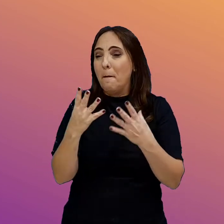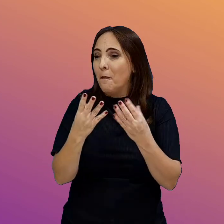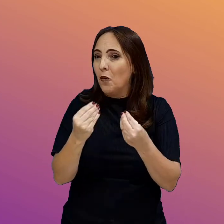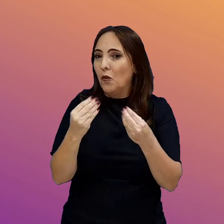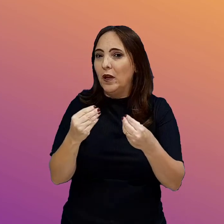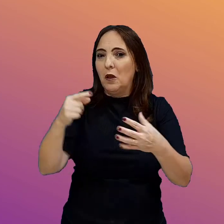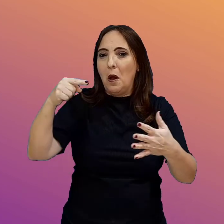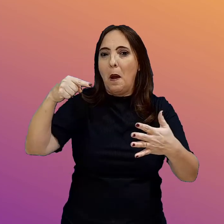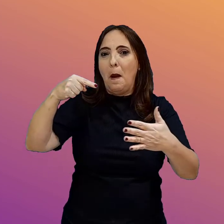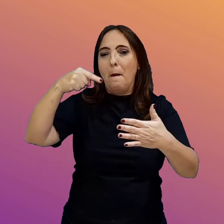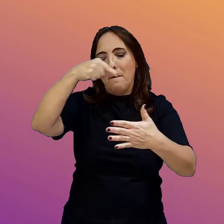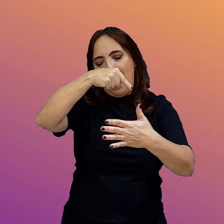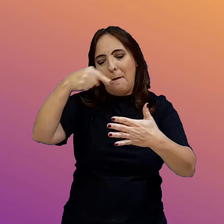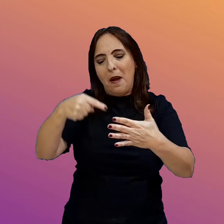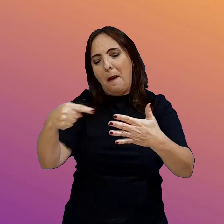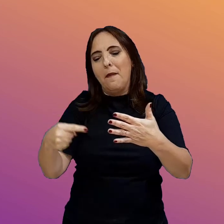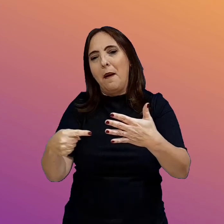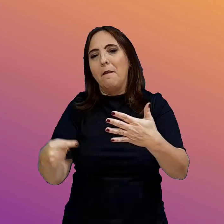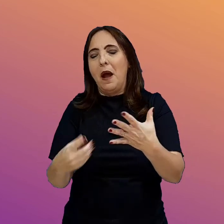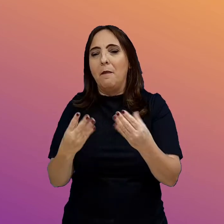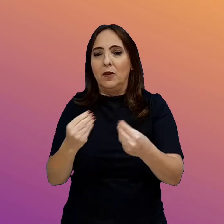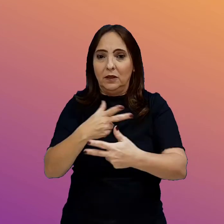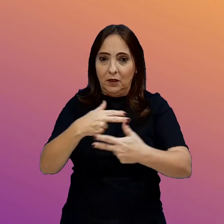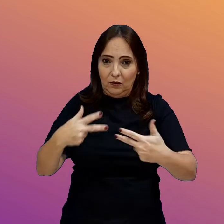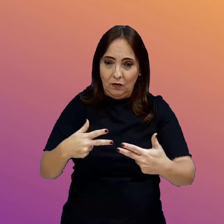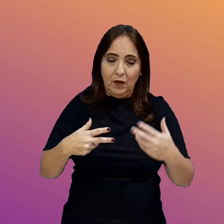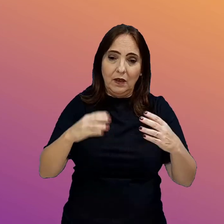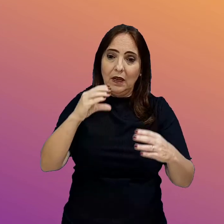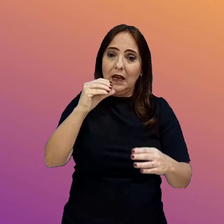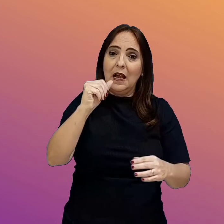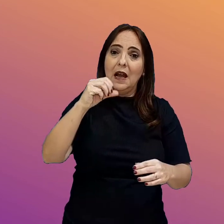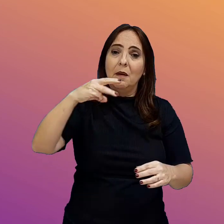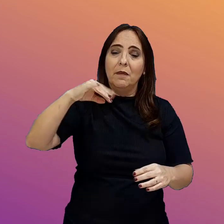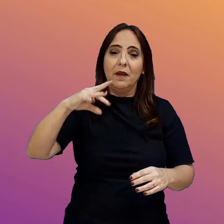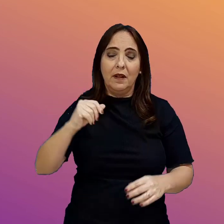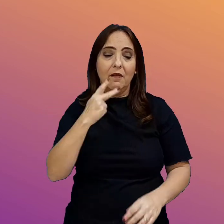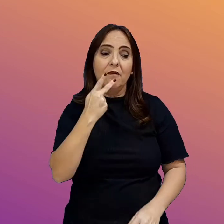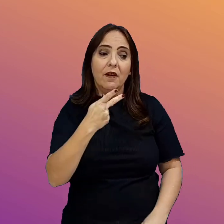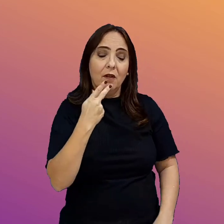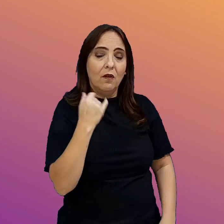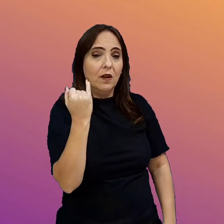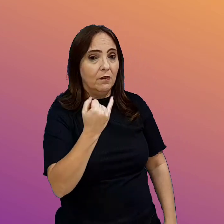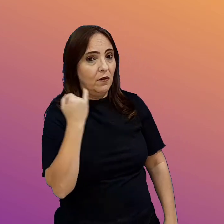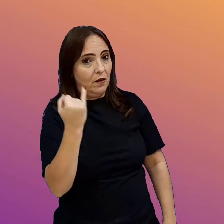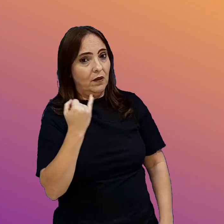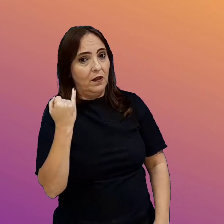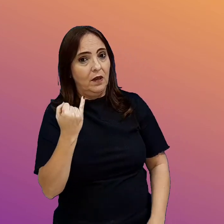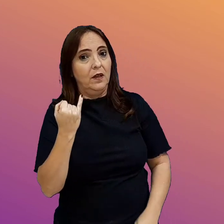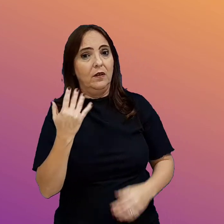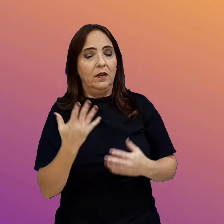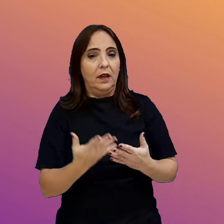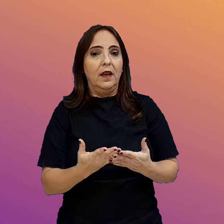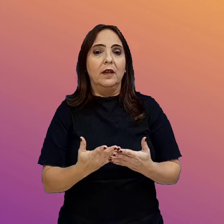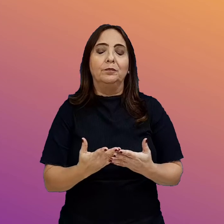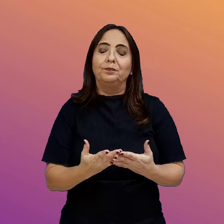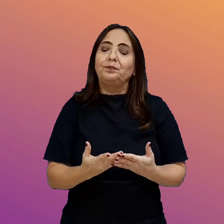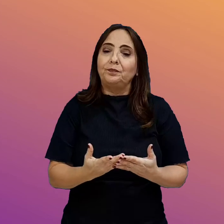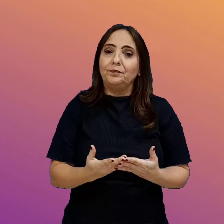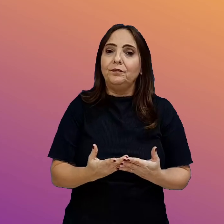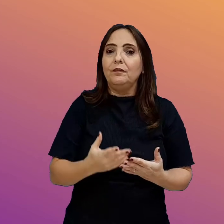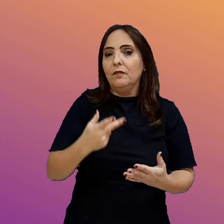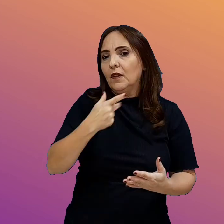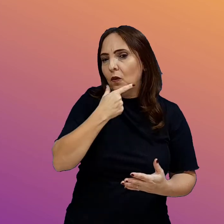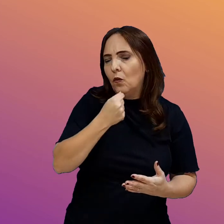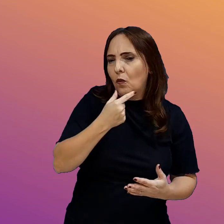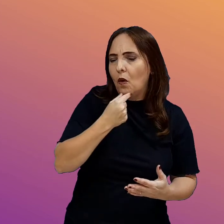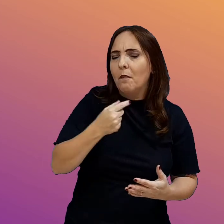coisa mesmo, né? O comentário também que a Camila fez é importante. Assim é que se faz um Russell Shedd.